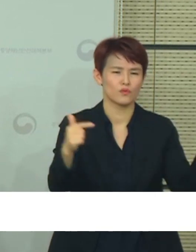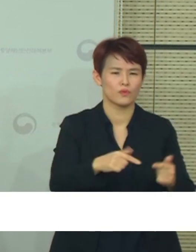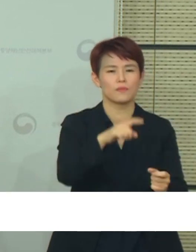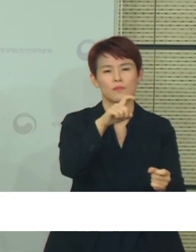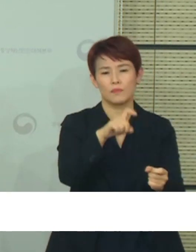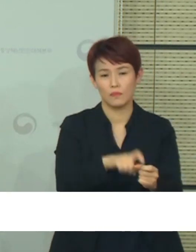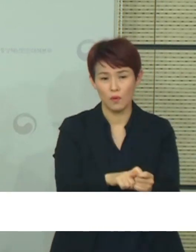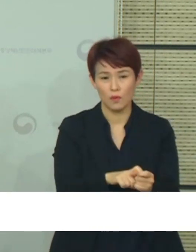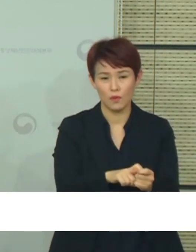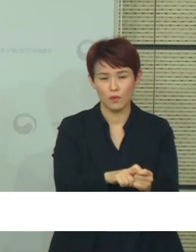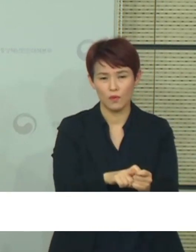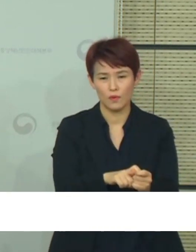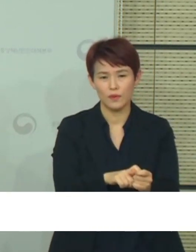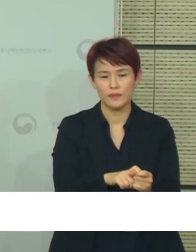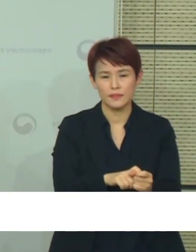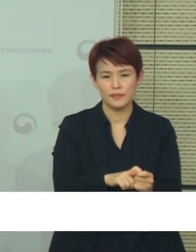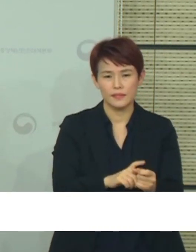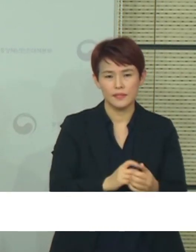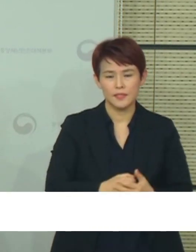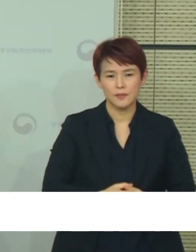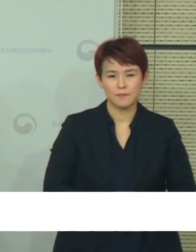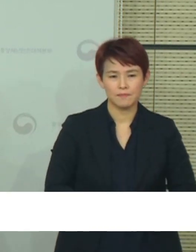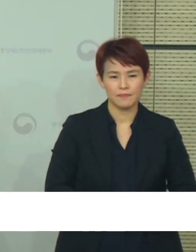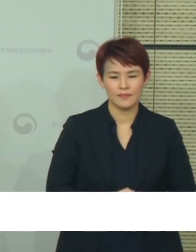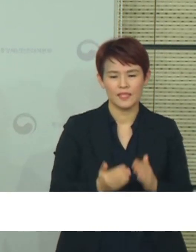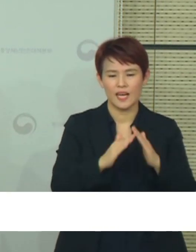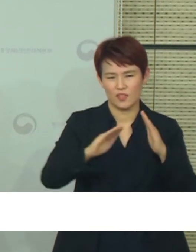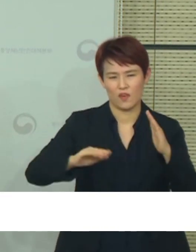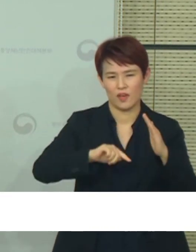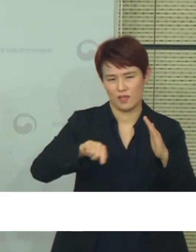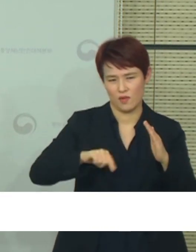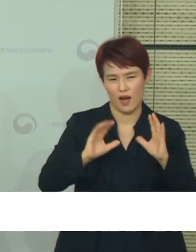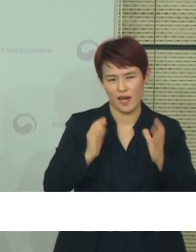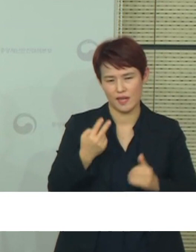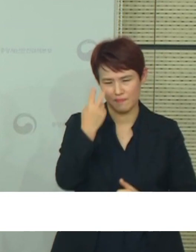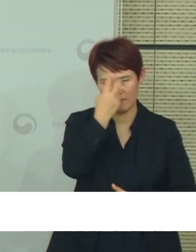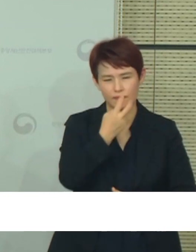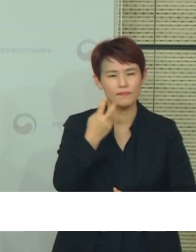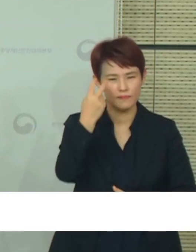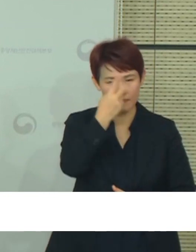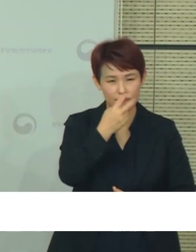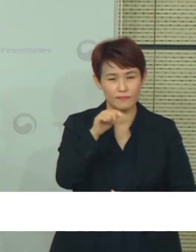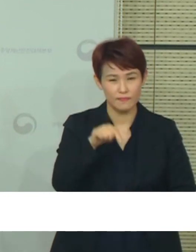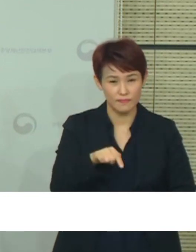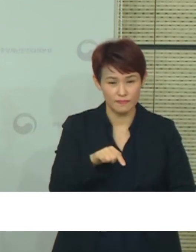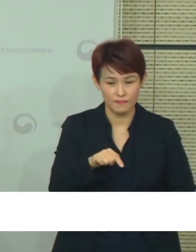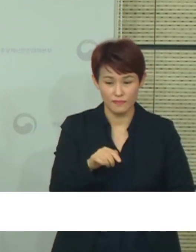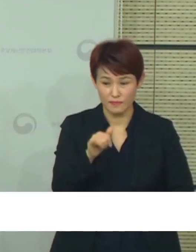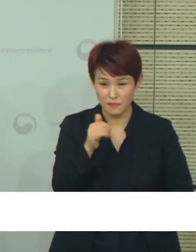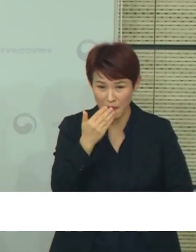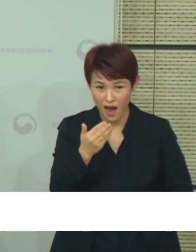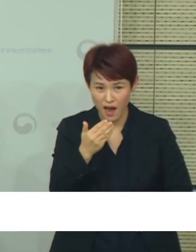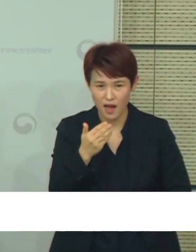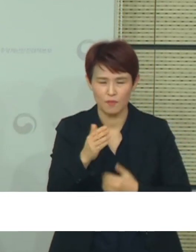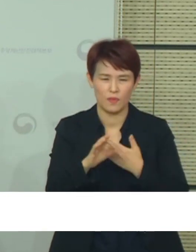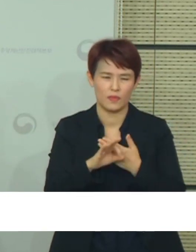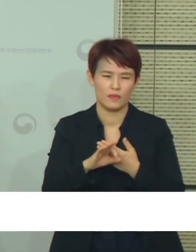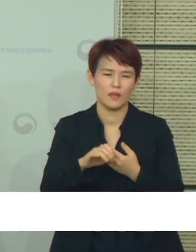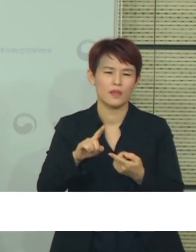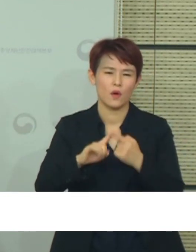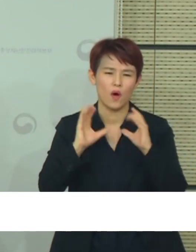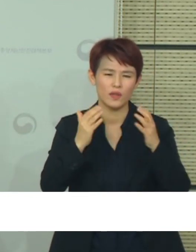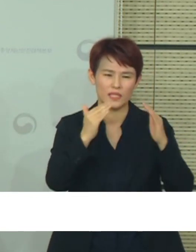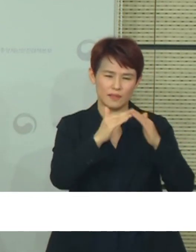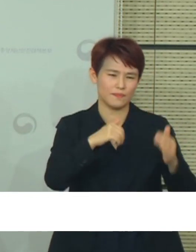위해서 그 가정에서 아이를 돌볼 수 있는 가정의 경우에는 최대한